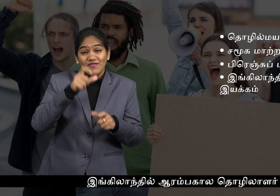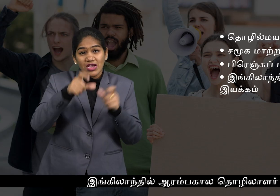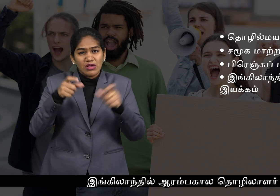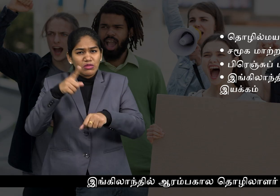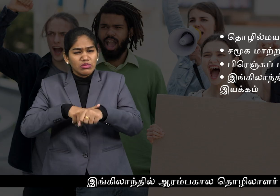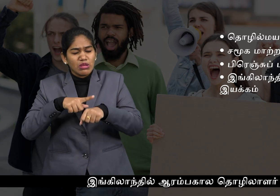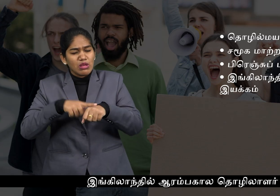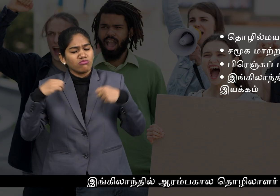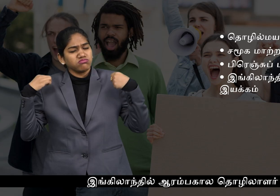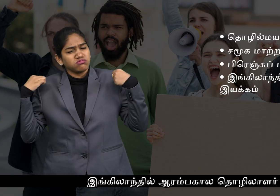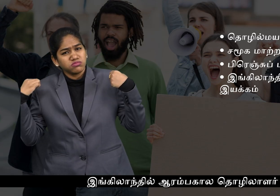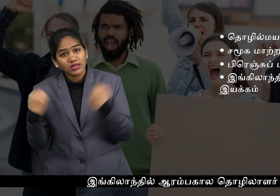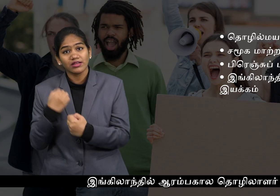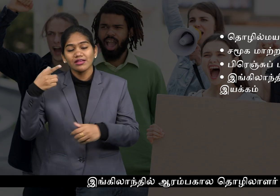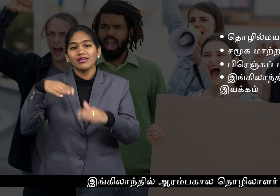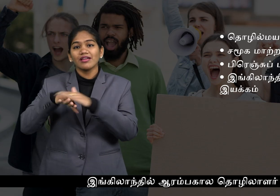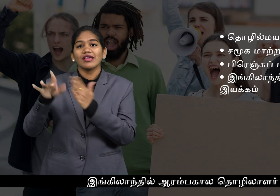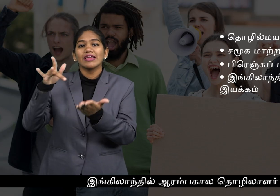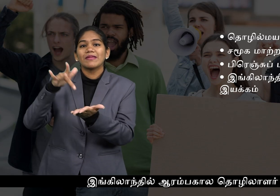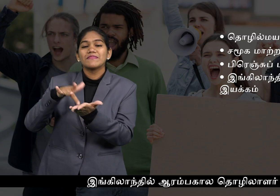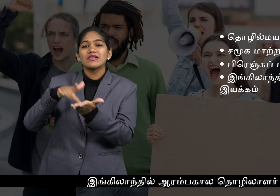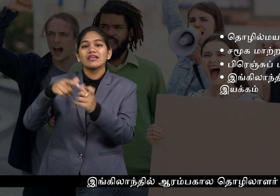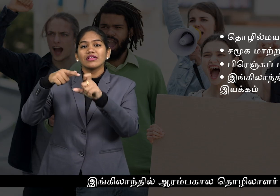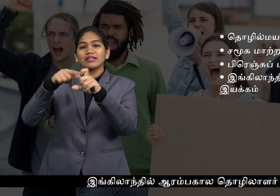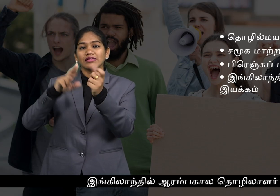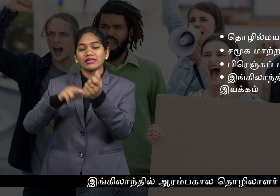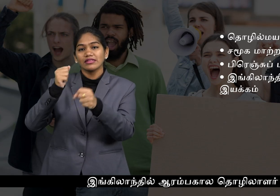இங்கிலாந்தில் ஆரம்பகால தொழிலாளர் இயக்கம்,